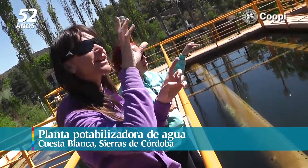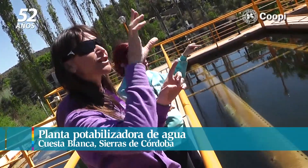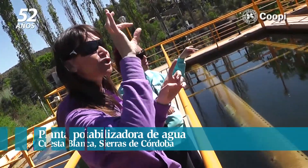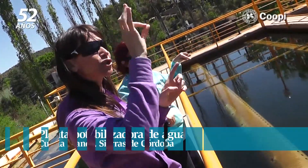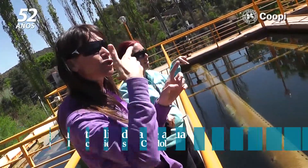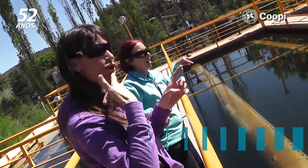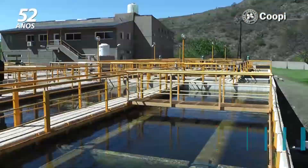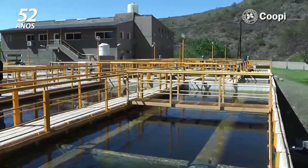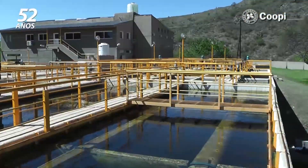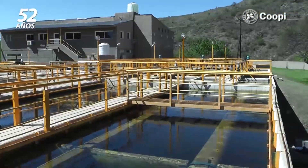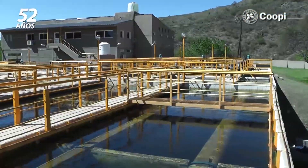filtros?